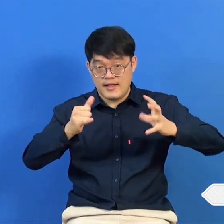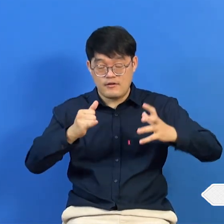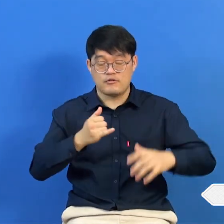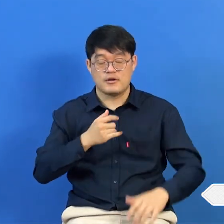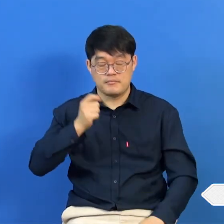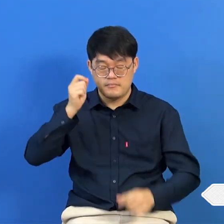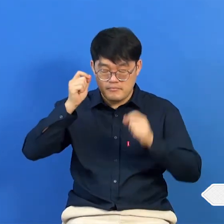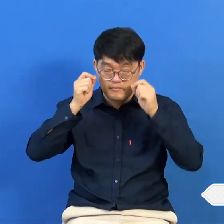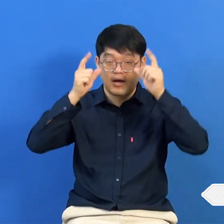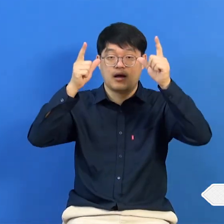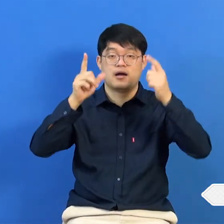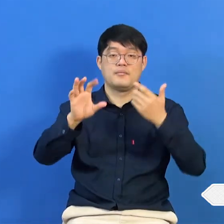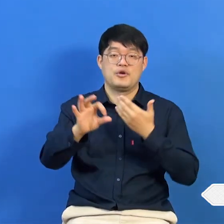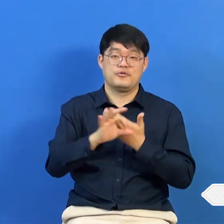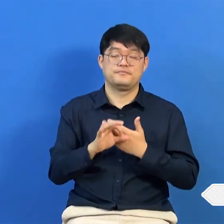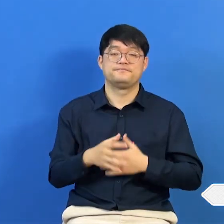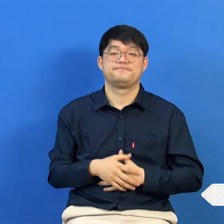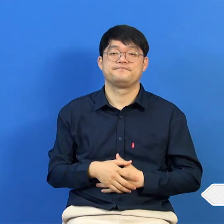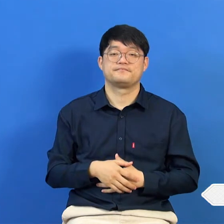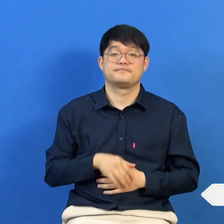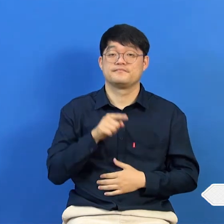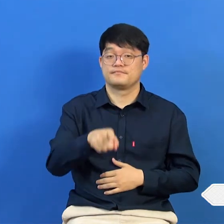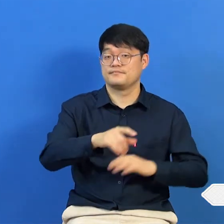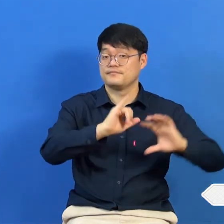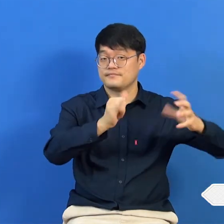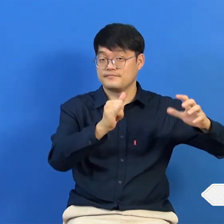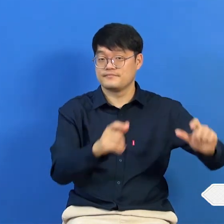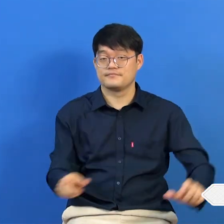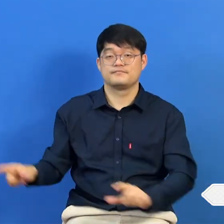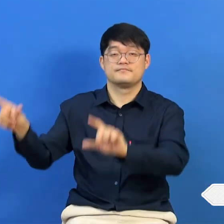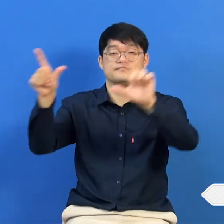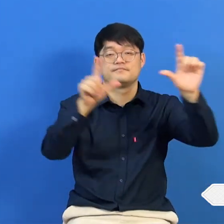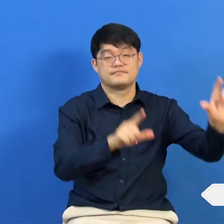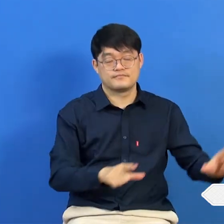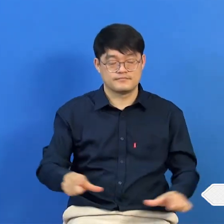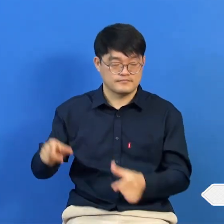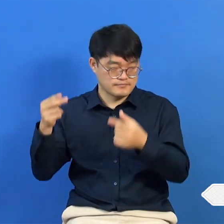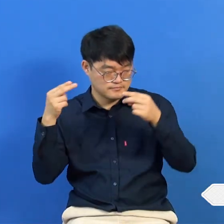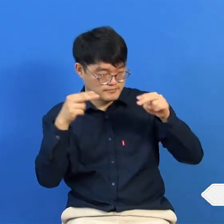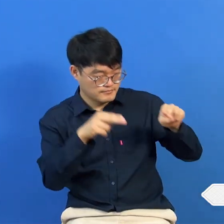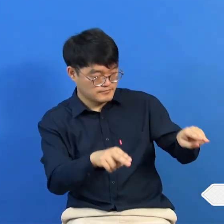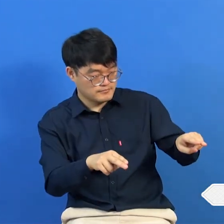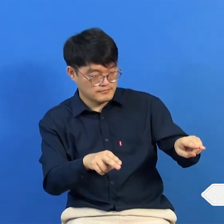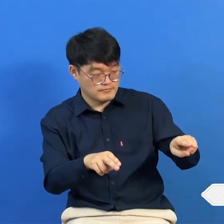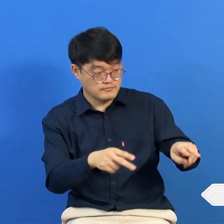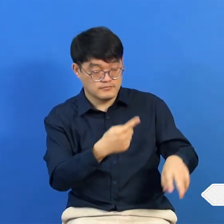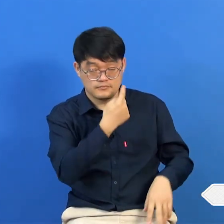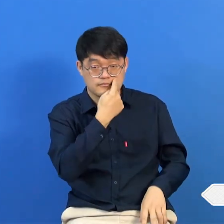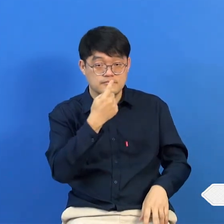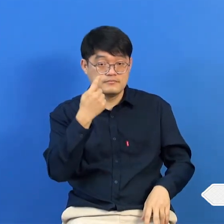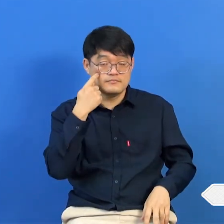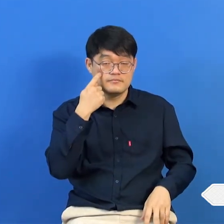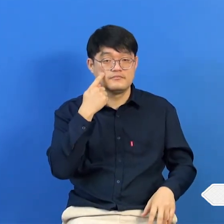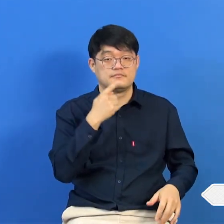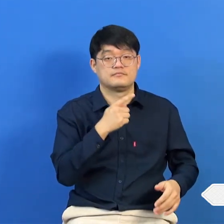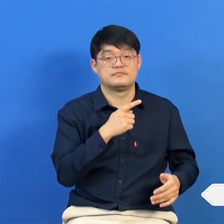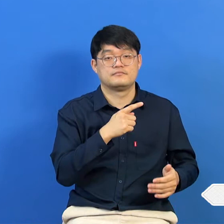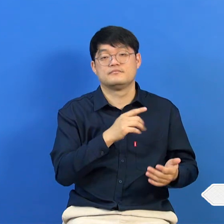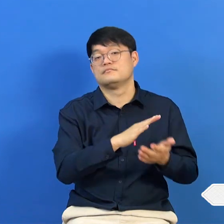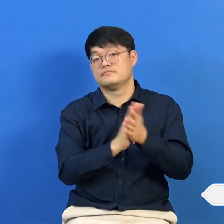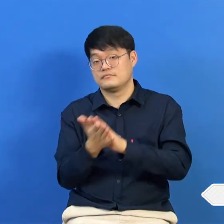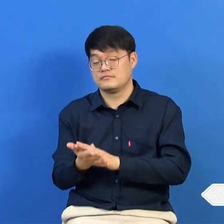되면, 그러면 이 세상의 삶을 바라보는 눈이 진짜로 달라집니다. 세상의